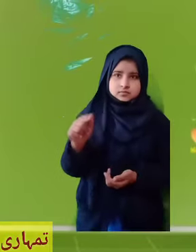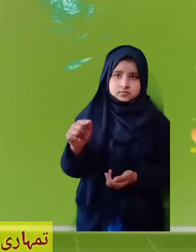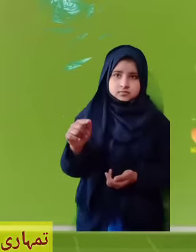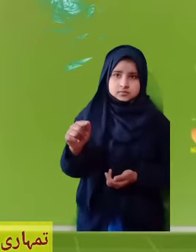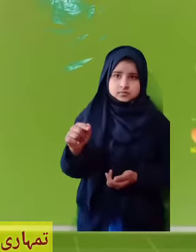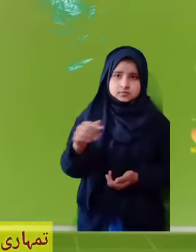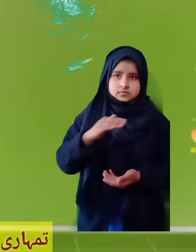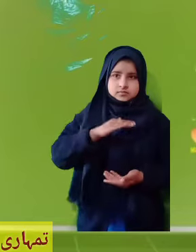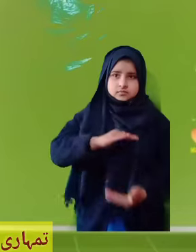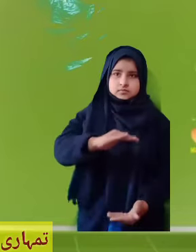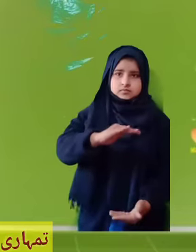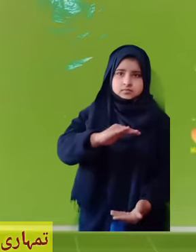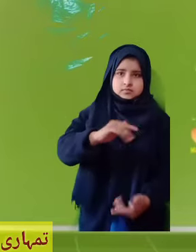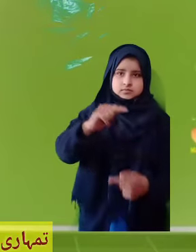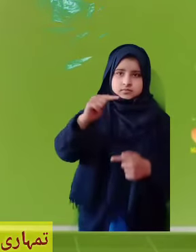तुम्हारी